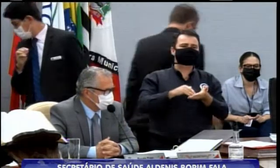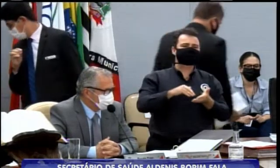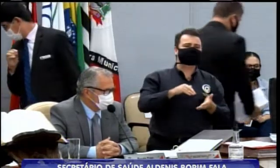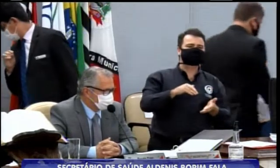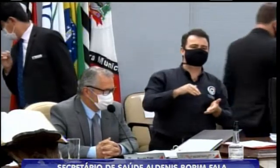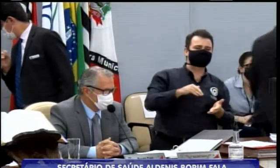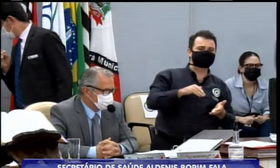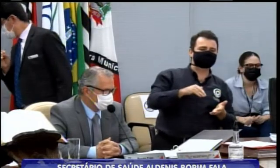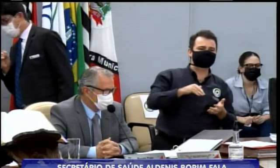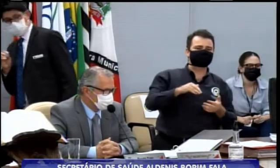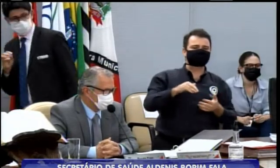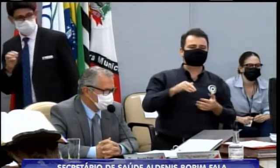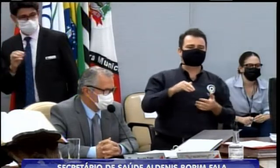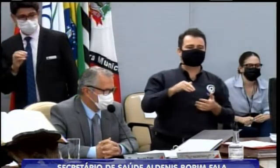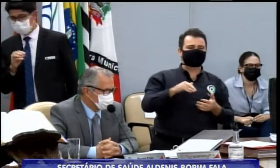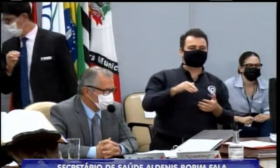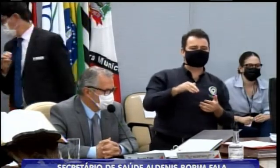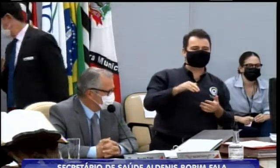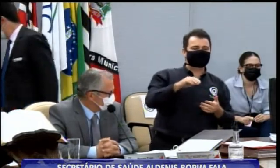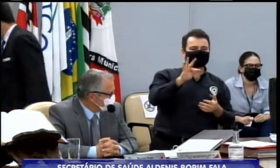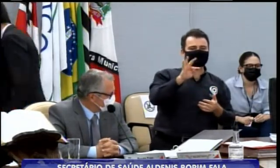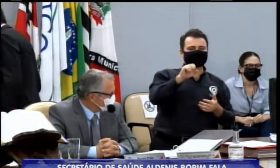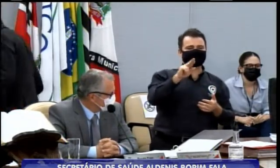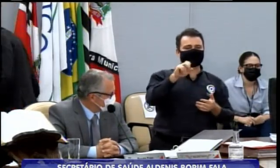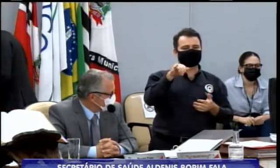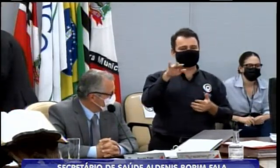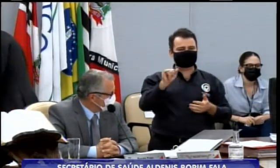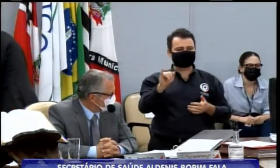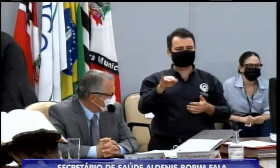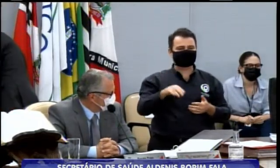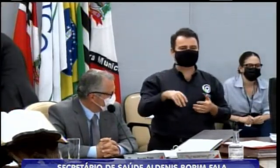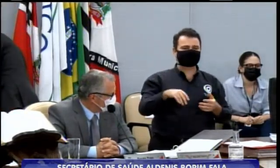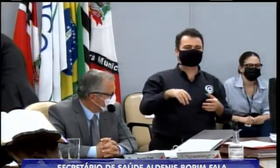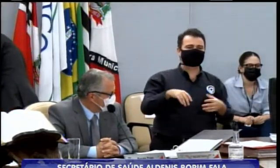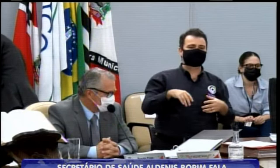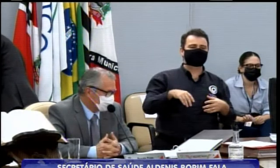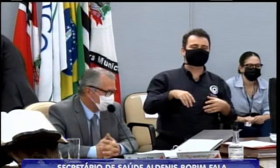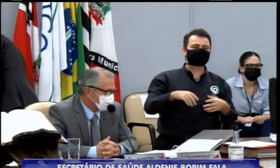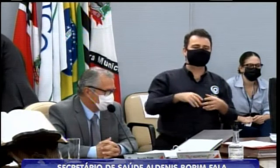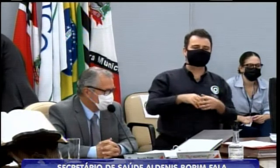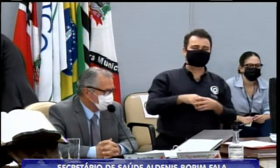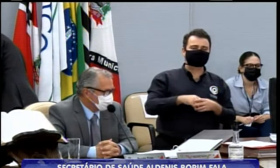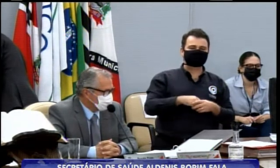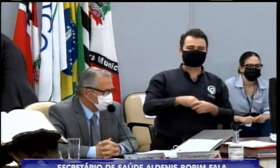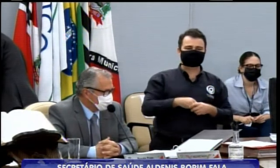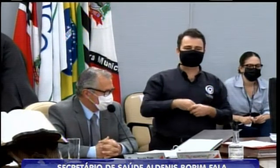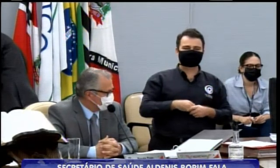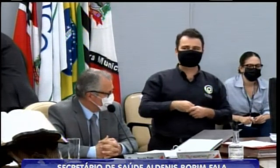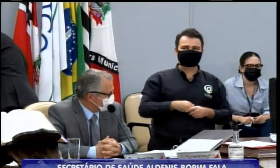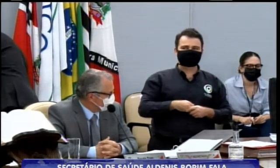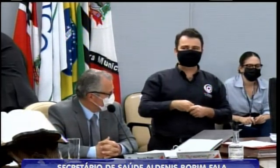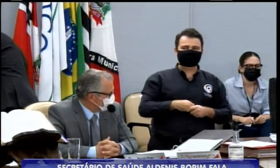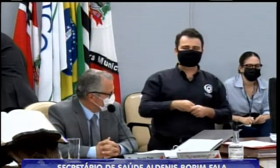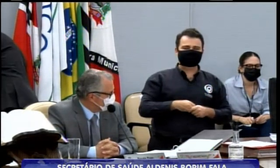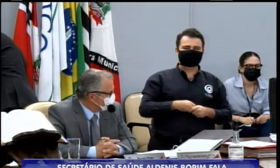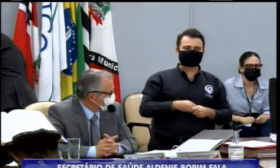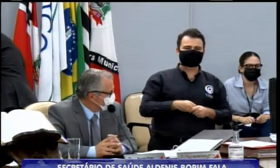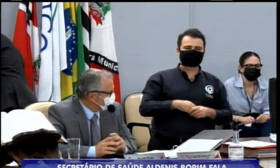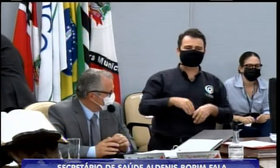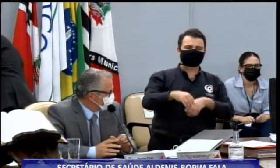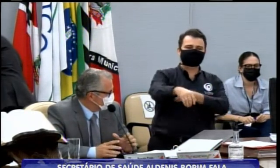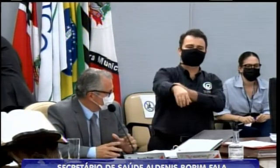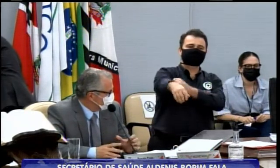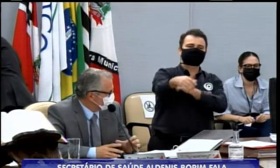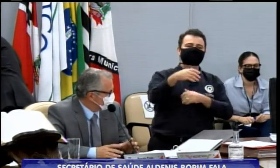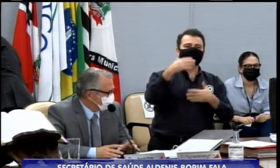deixar registrado aqui essa atenção, essa presteza, essa solicitude. e, obviamente, a minha gratidão,